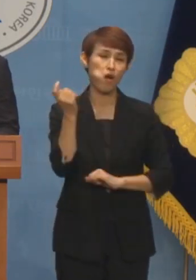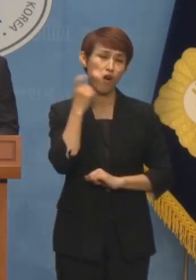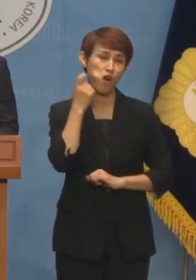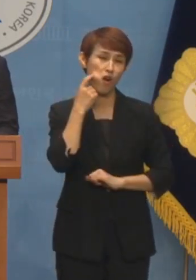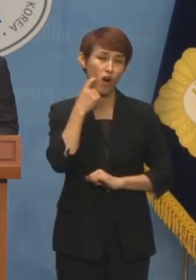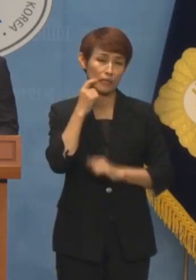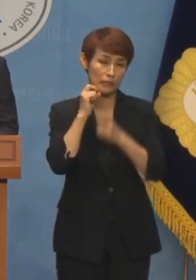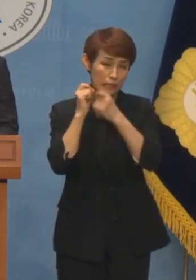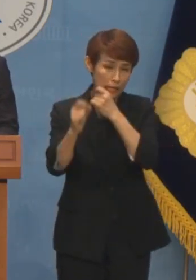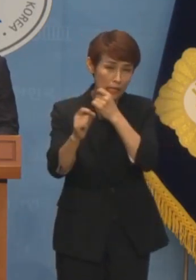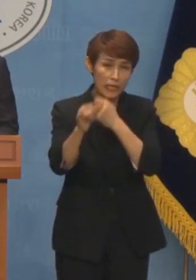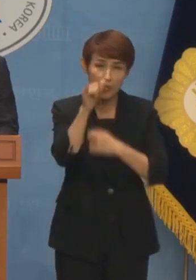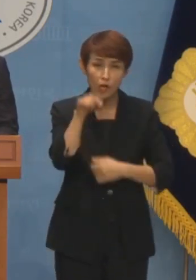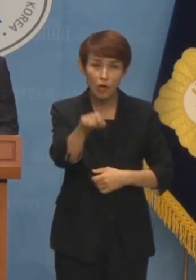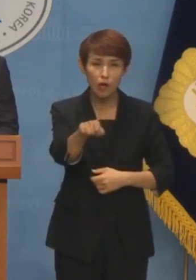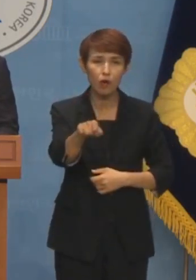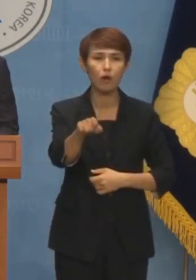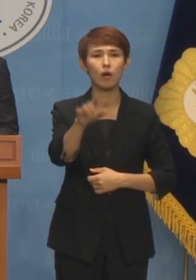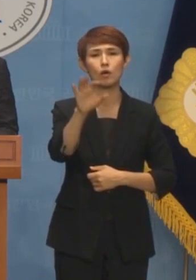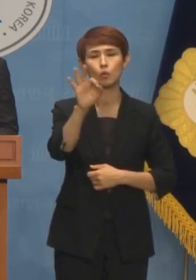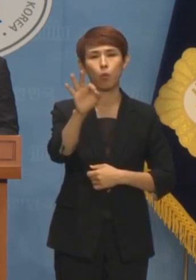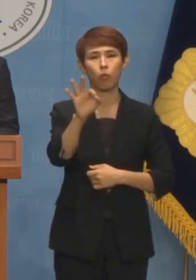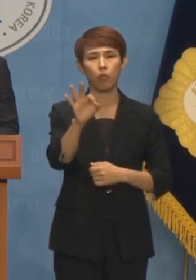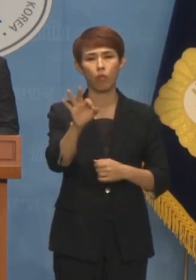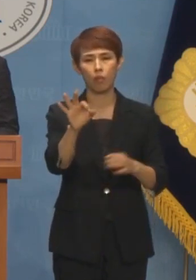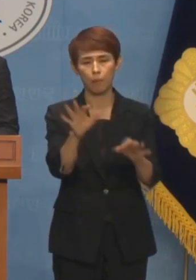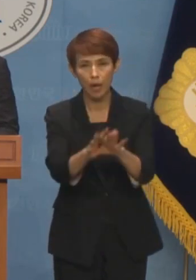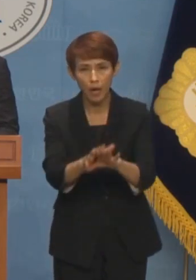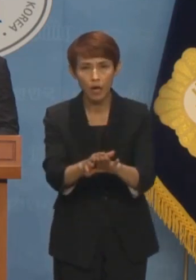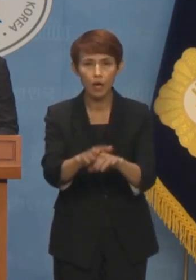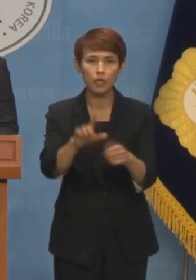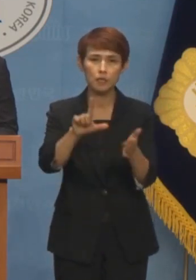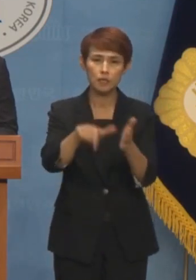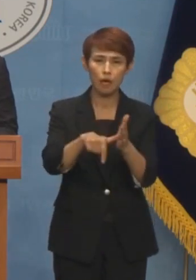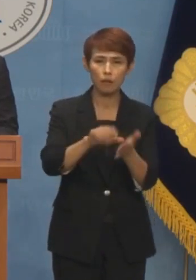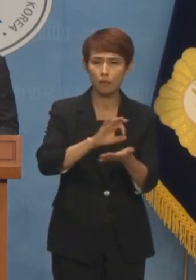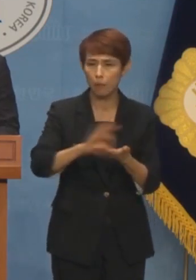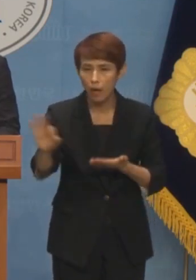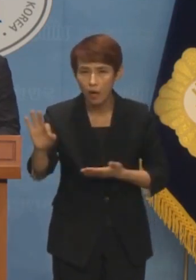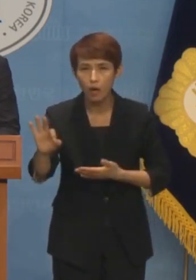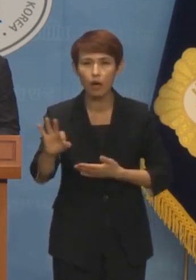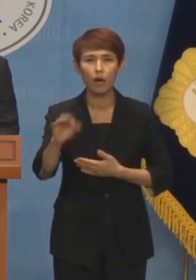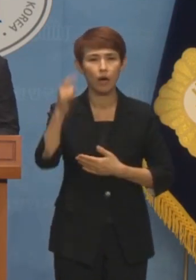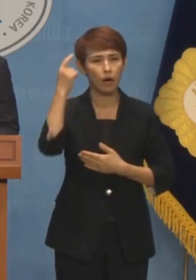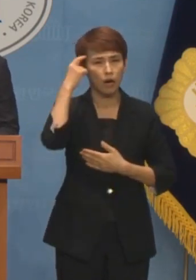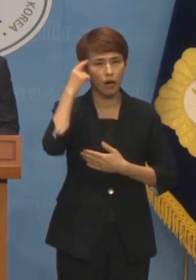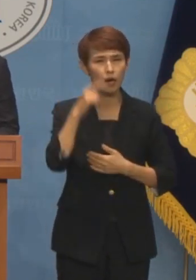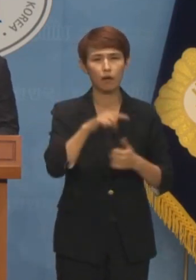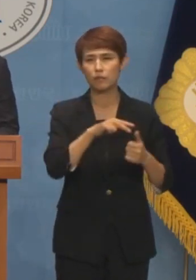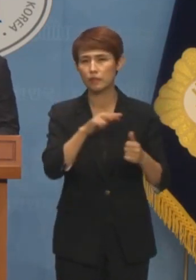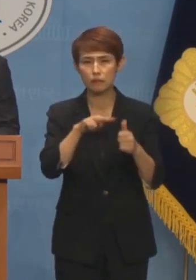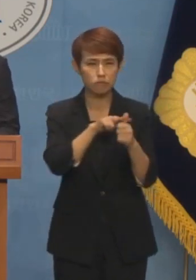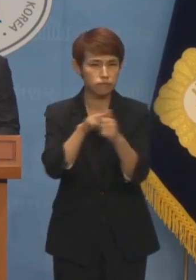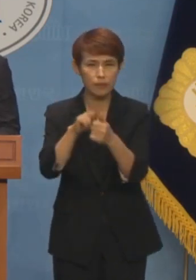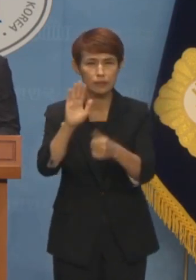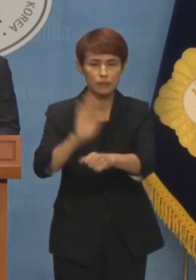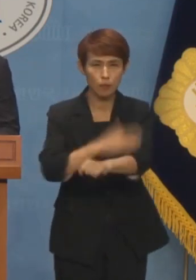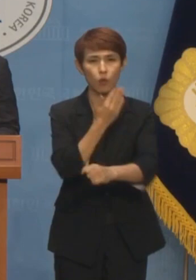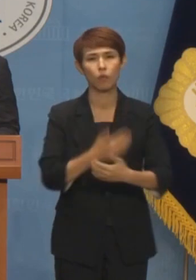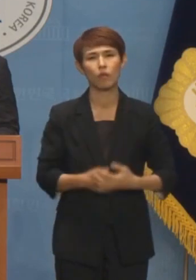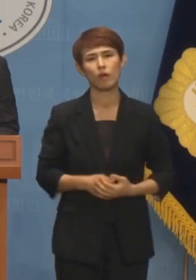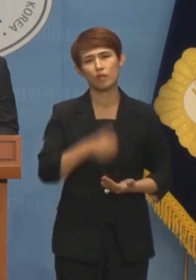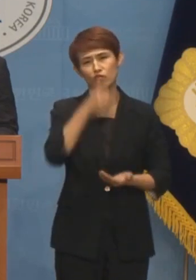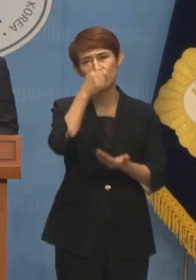사기 강의파리들로 돈 1억, 시간 1억, 잘못된 지식 전달받아 압구정 롤스로이스남처럼 범죄